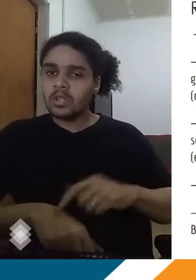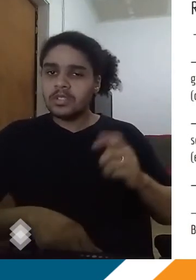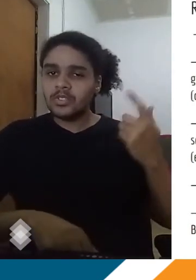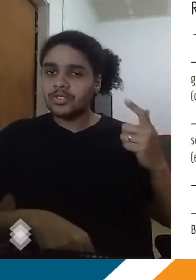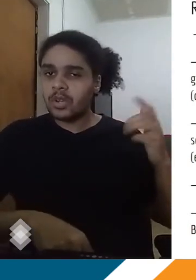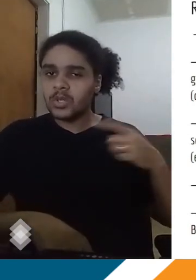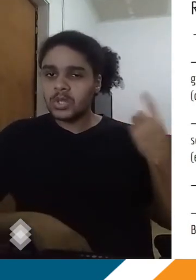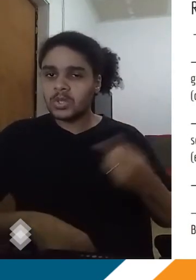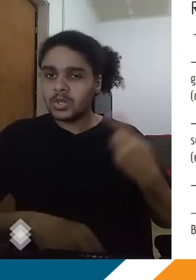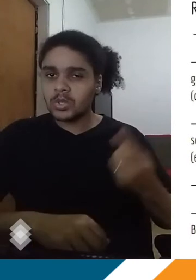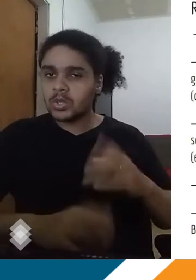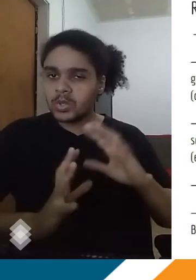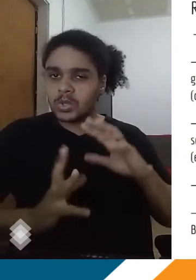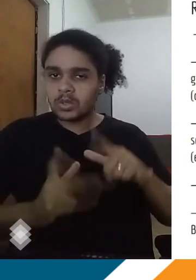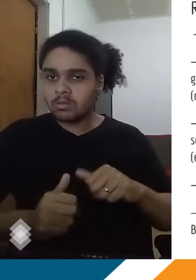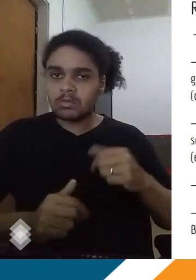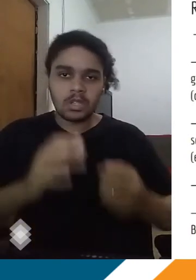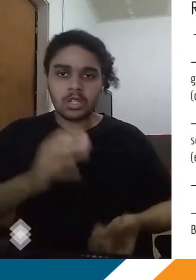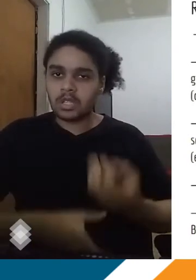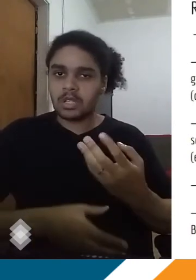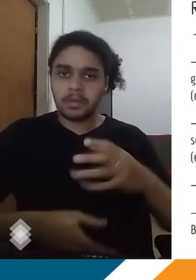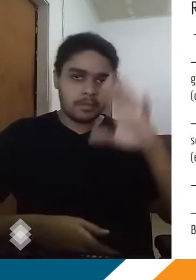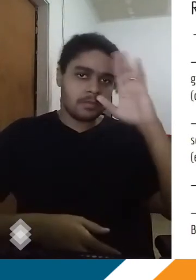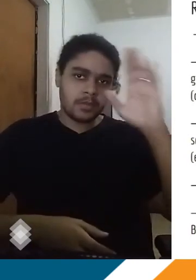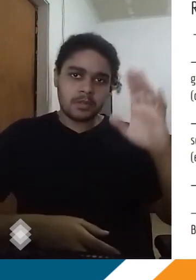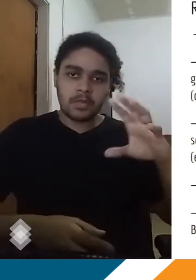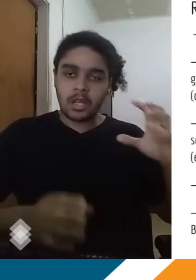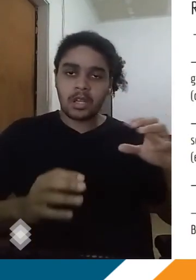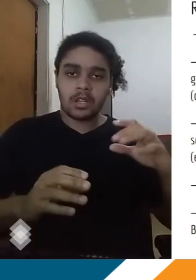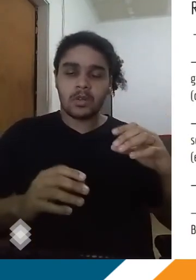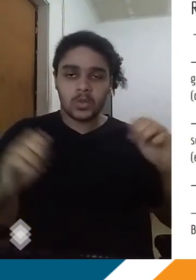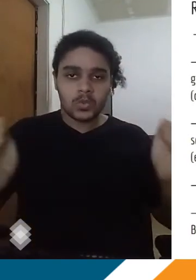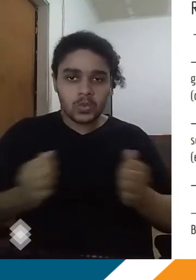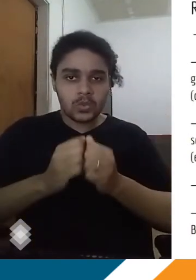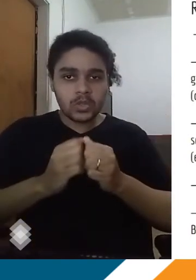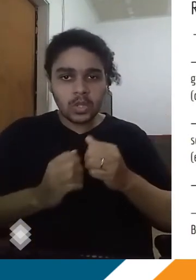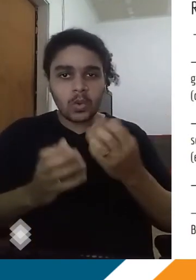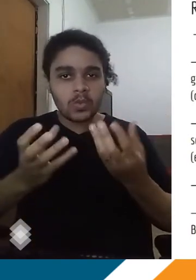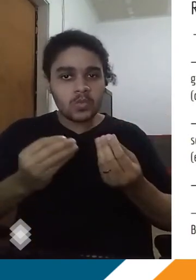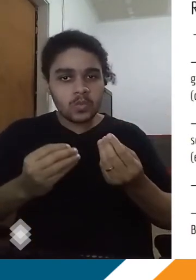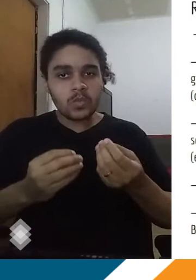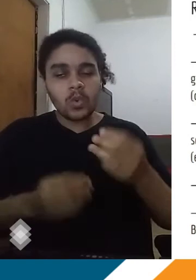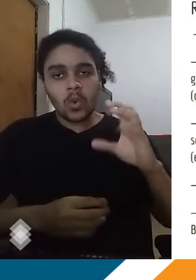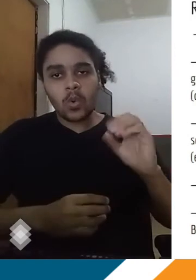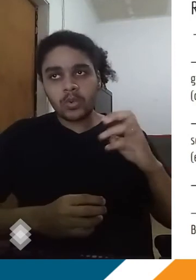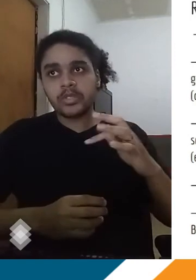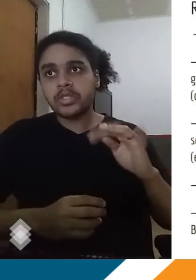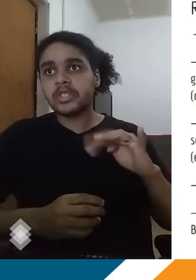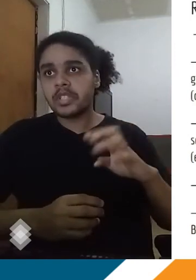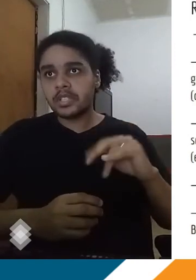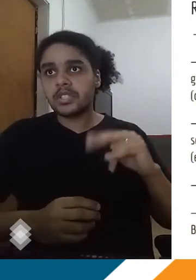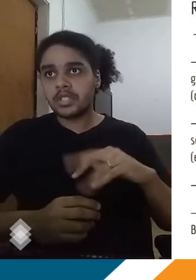nosso planeta. A formação desses maciços antigos se deu principalmente na fusão do